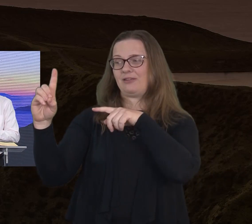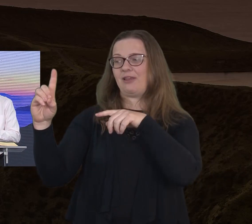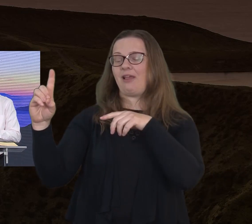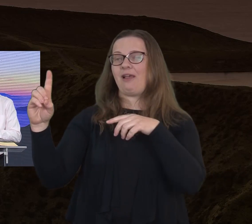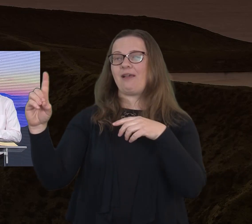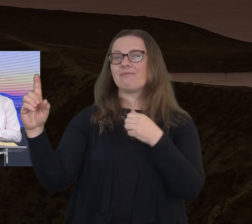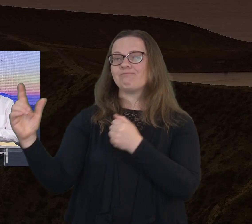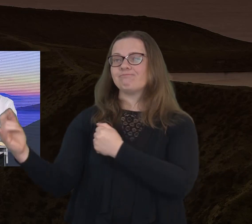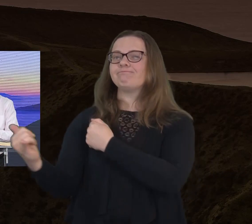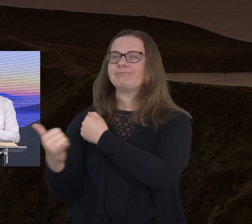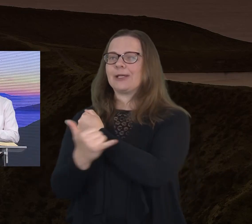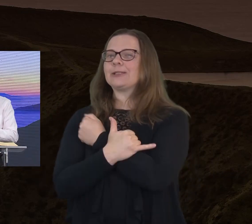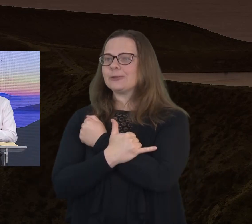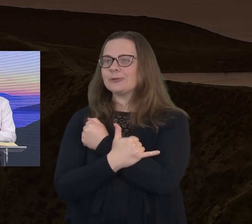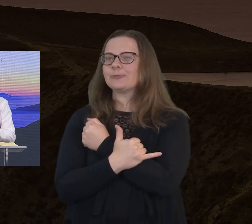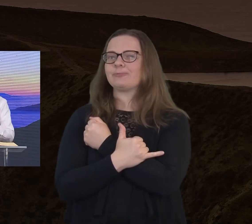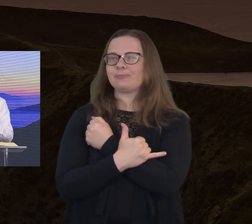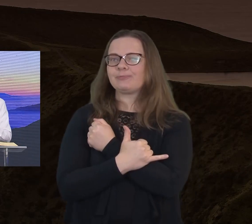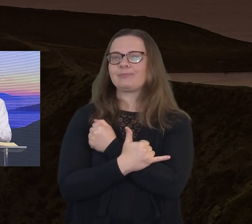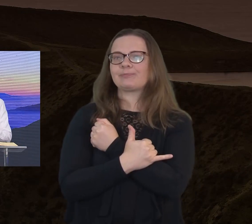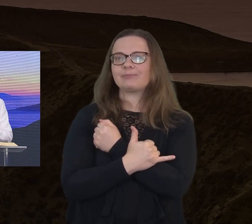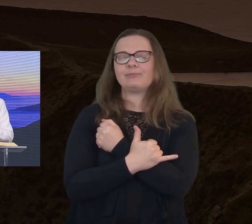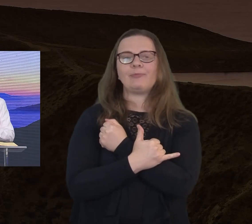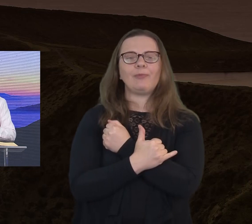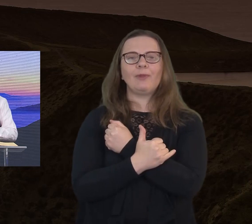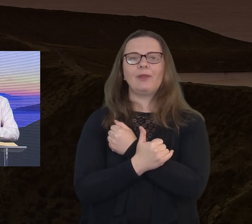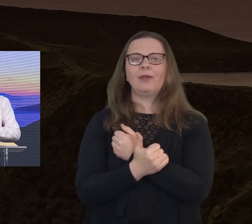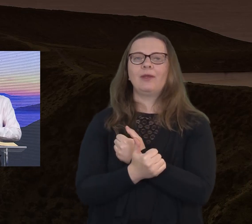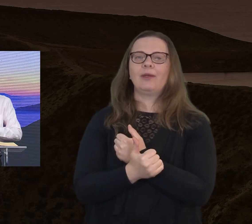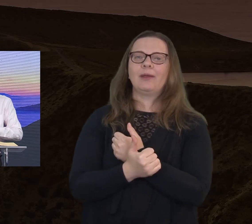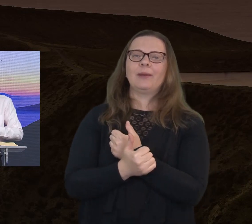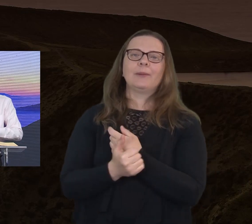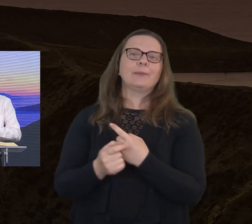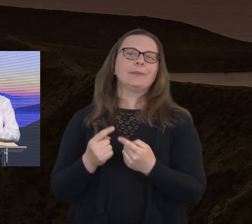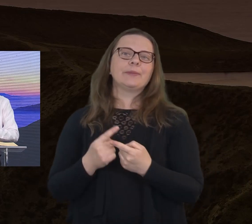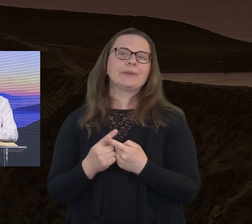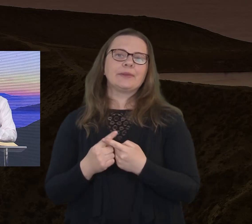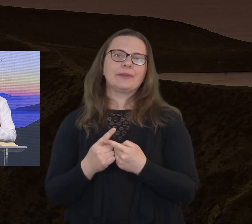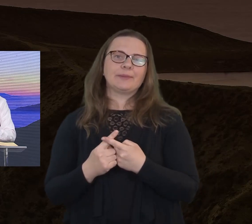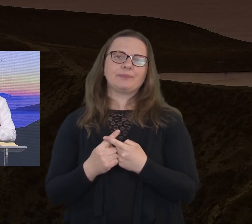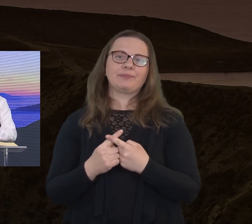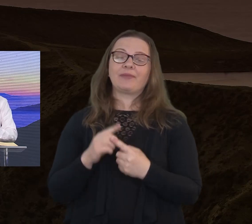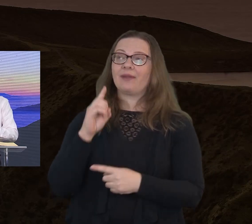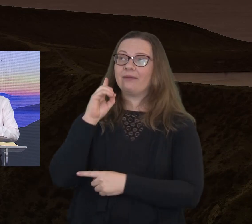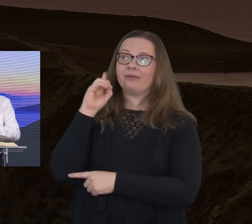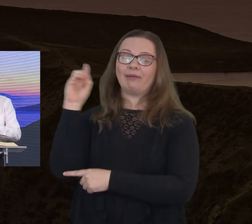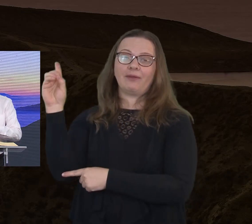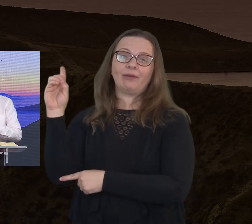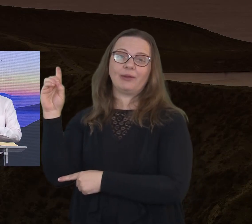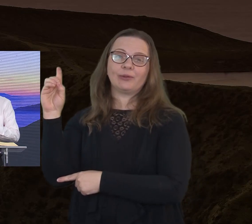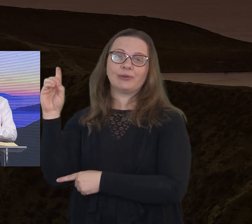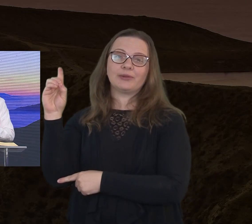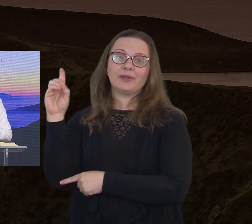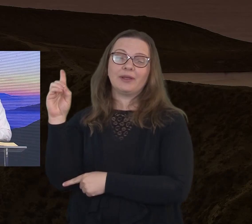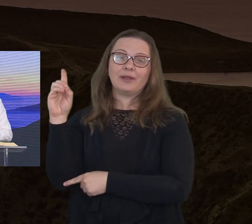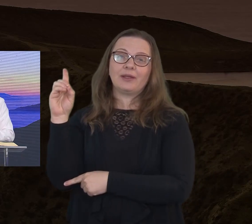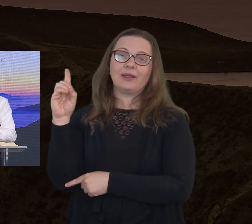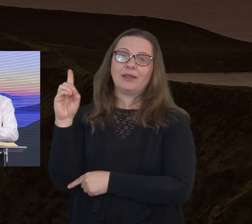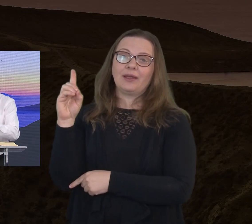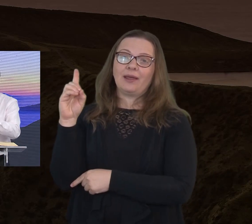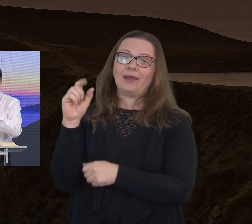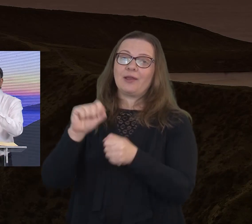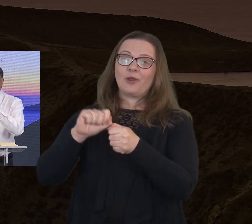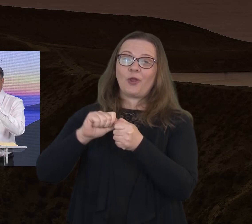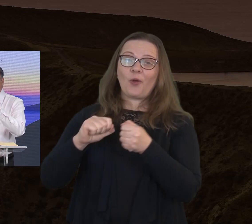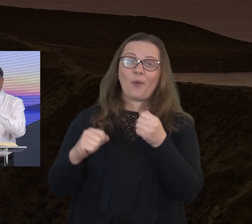Eva foi enganada justamente na parte que Deus deu mais forte para a mulher. E quando a Eva viu